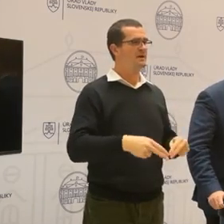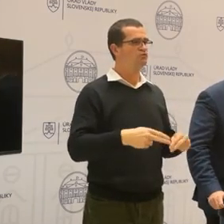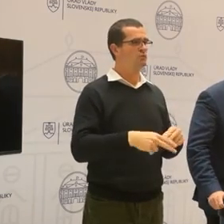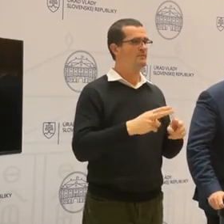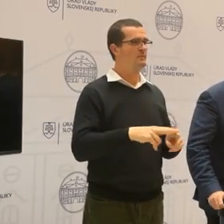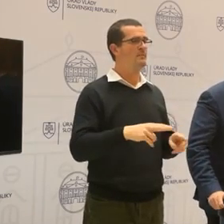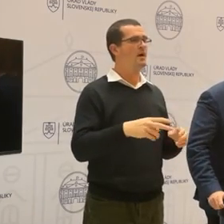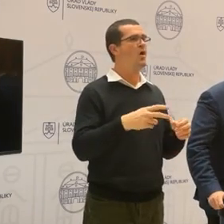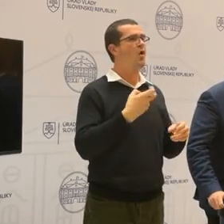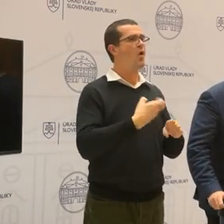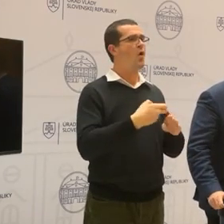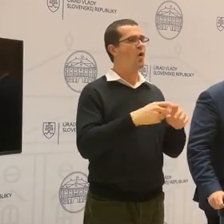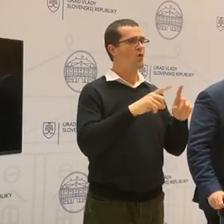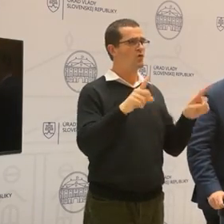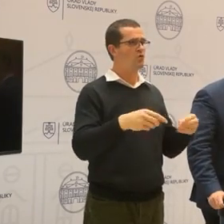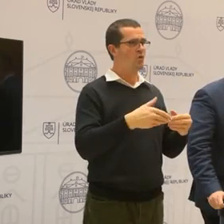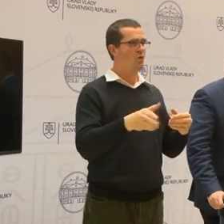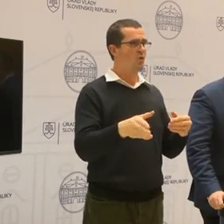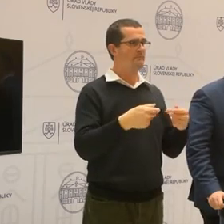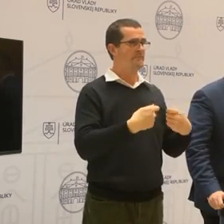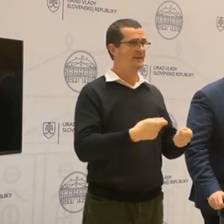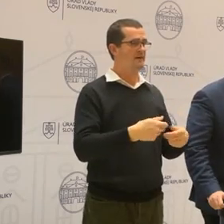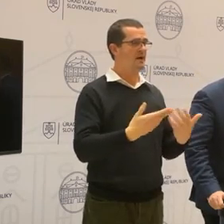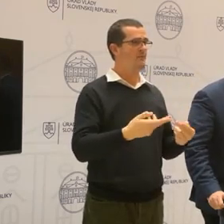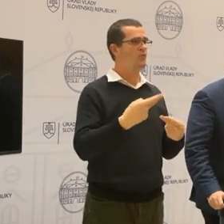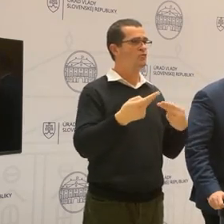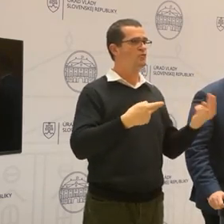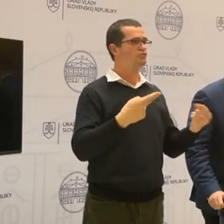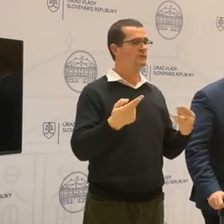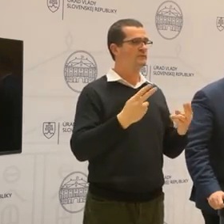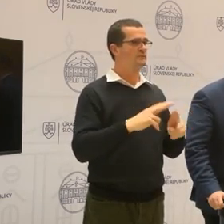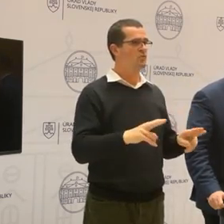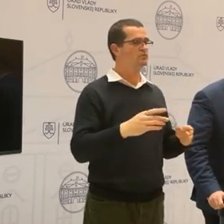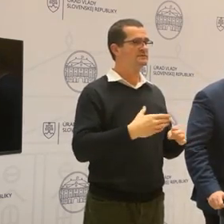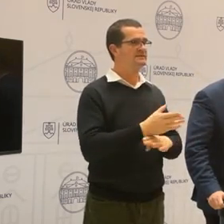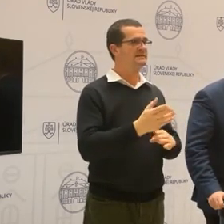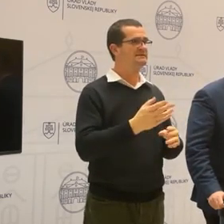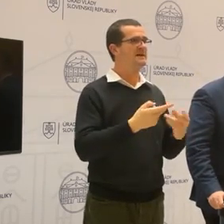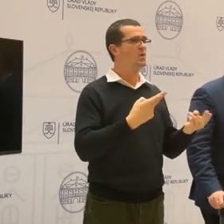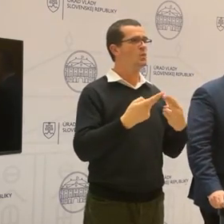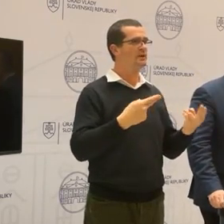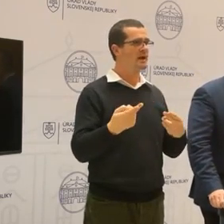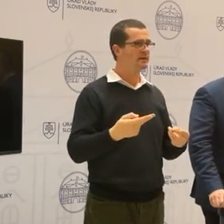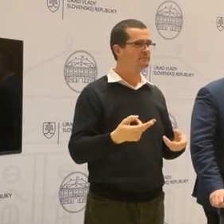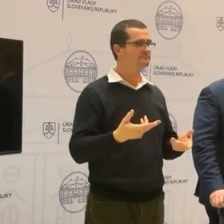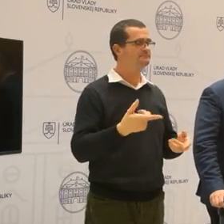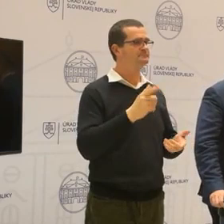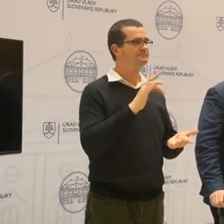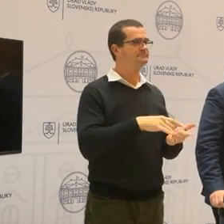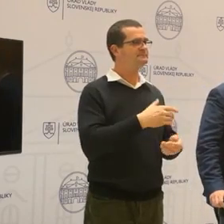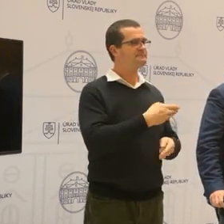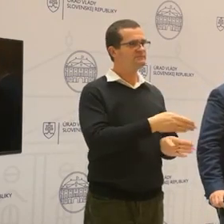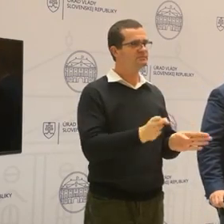reštaurácia môže mať okienkový predaj, samozrejme, alebo môže doručovať prostredníctvom kuriérov. Týka